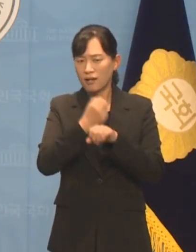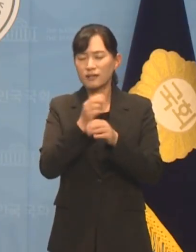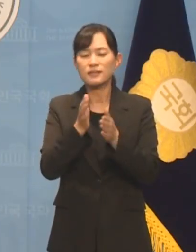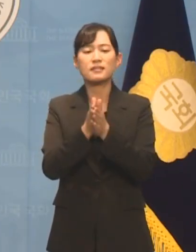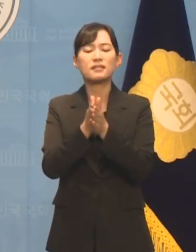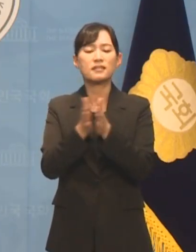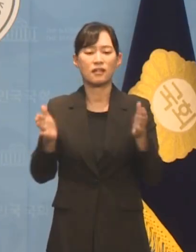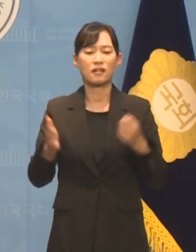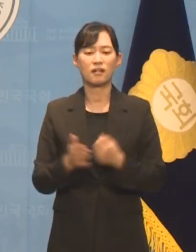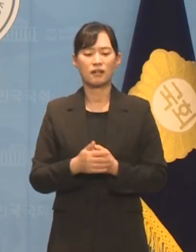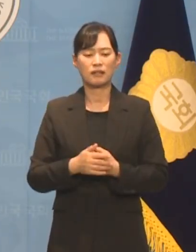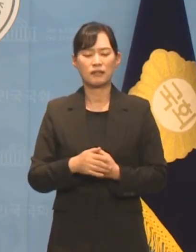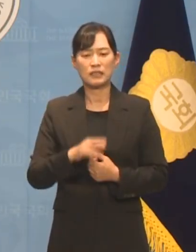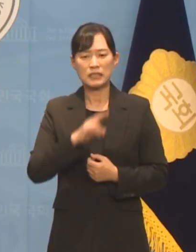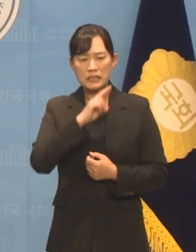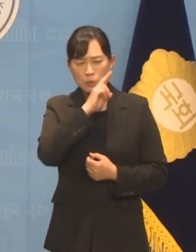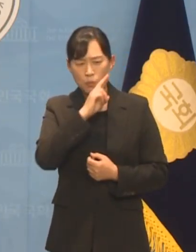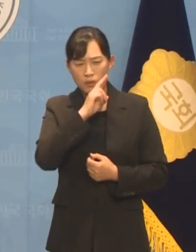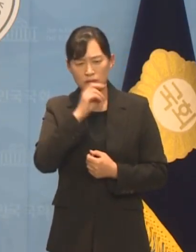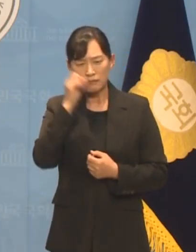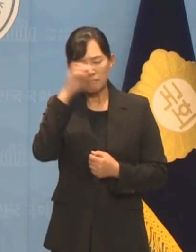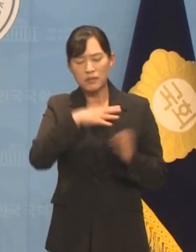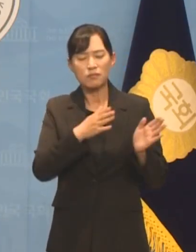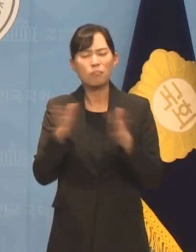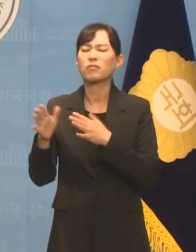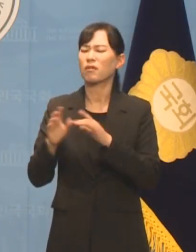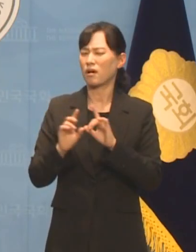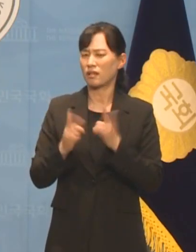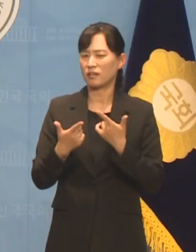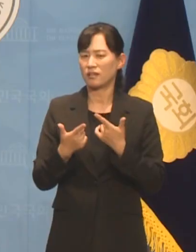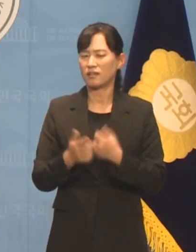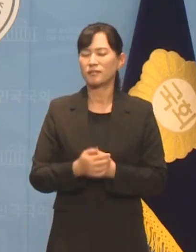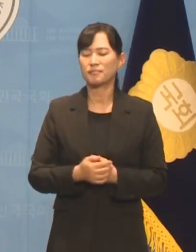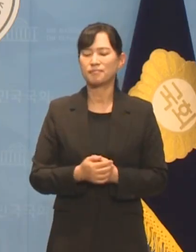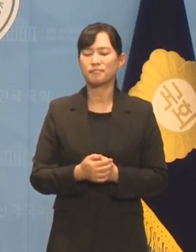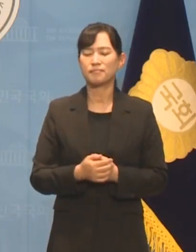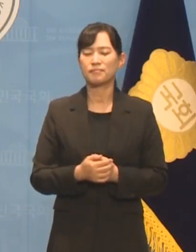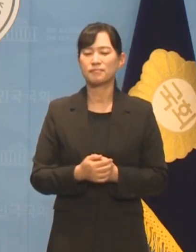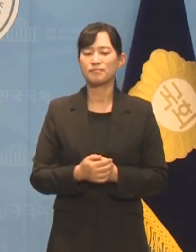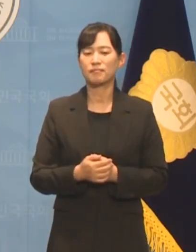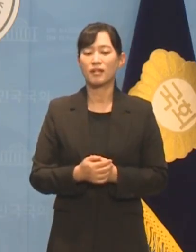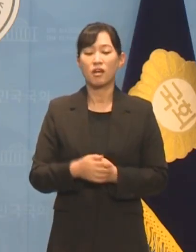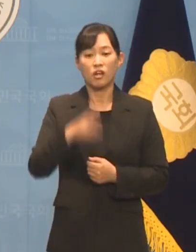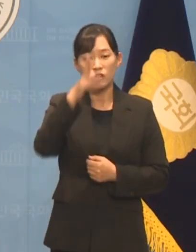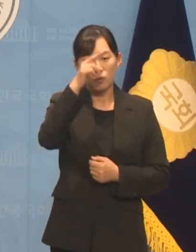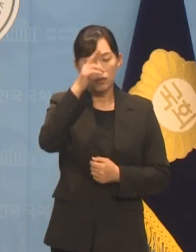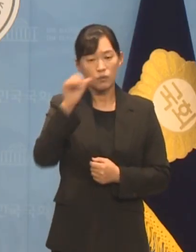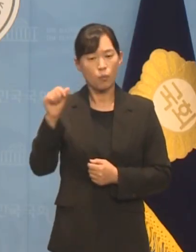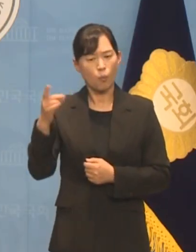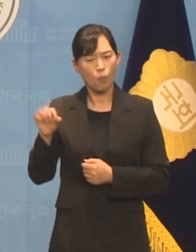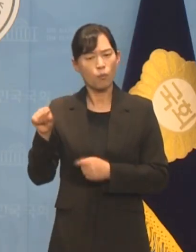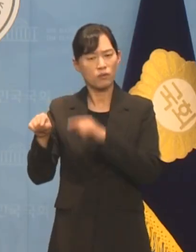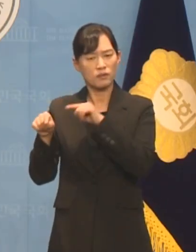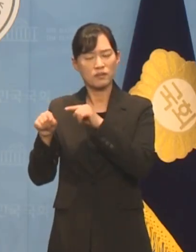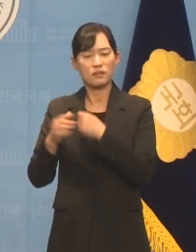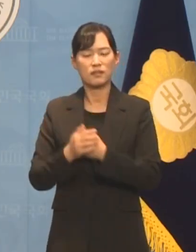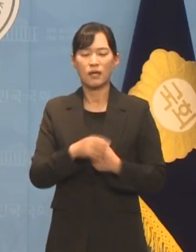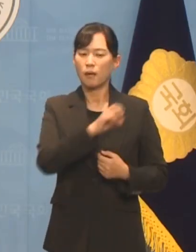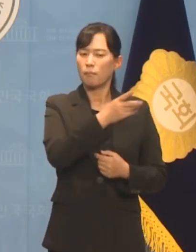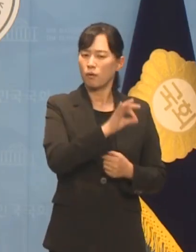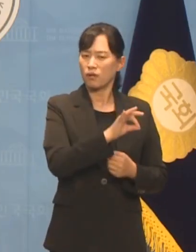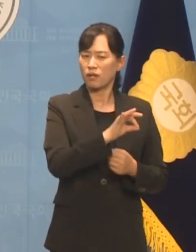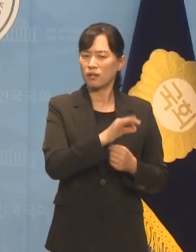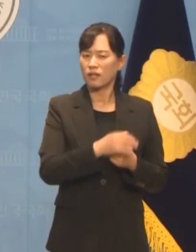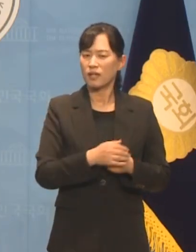것은 이런 의혹들이 단순히 넘길 사안이 아님을 보여주는 대목입니다. 경찰은 홍 후보 측이 명태균 씨